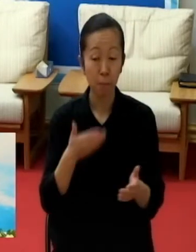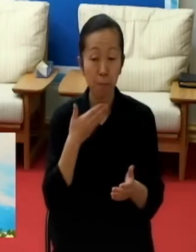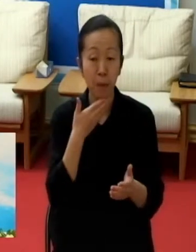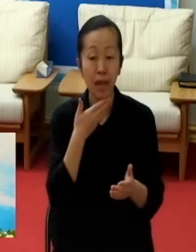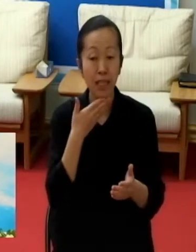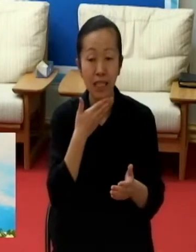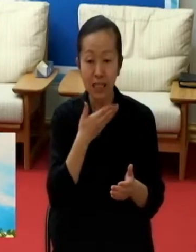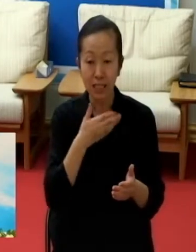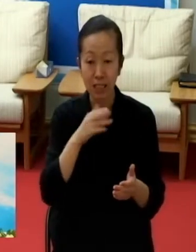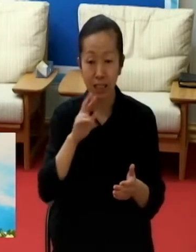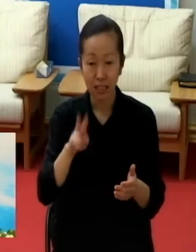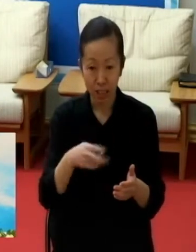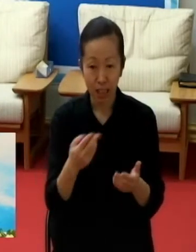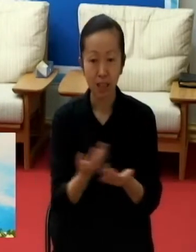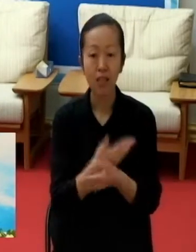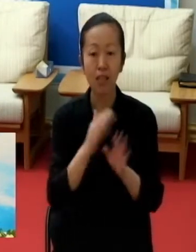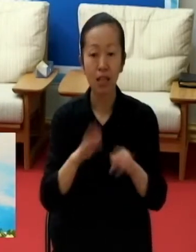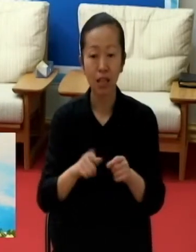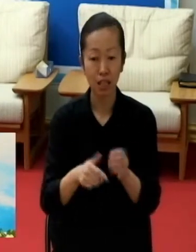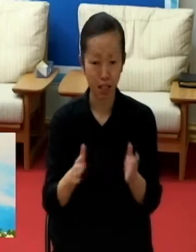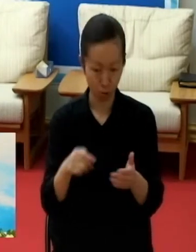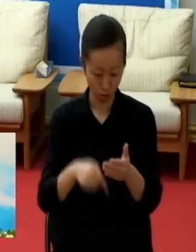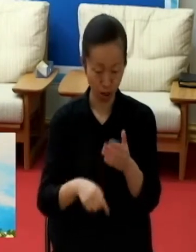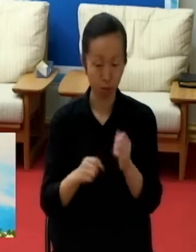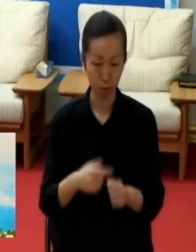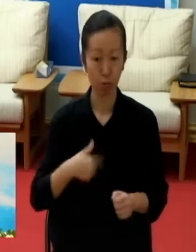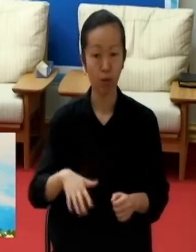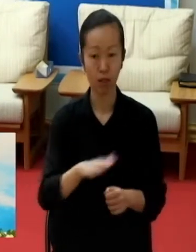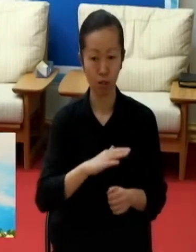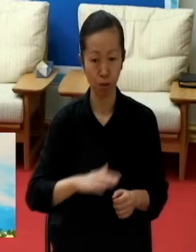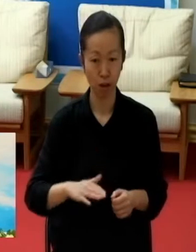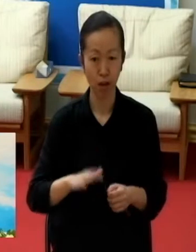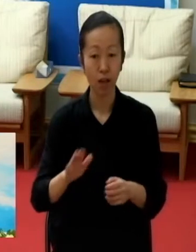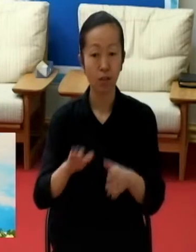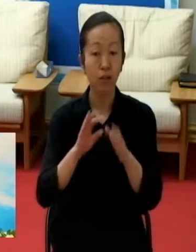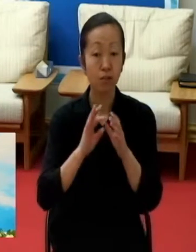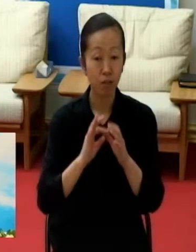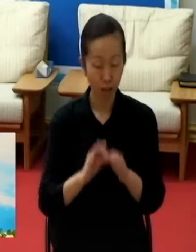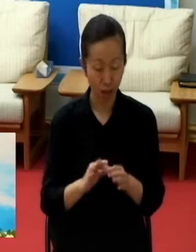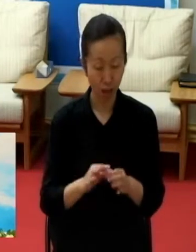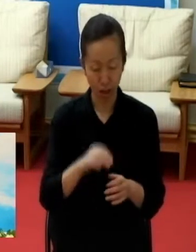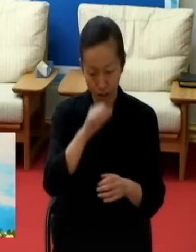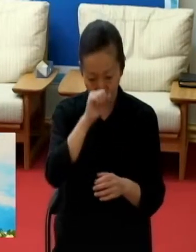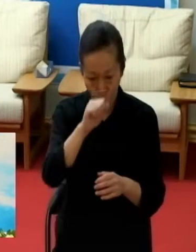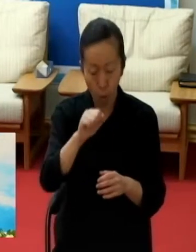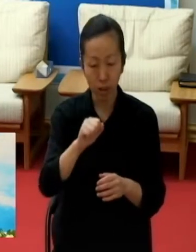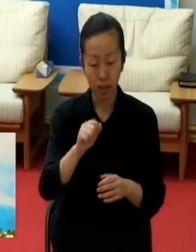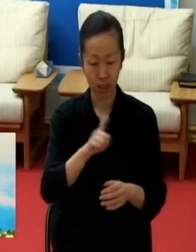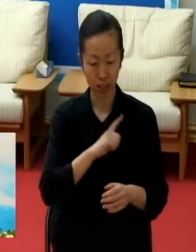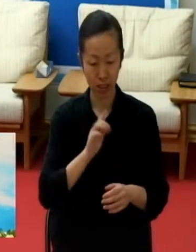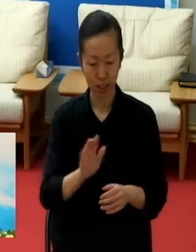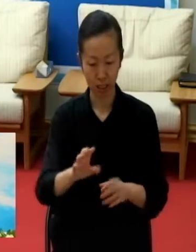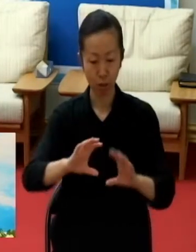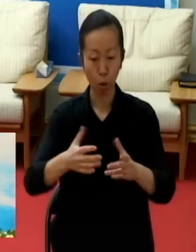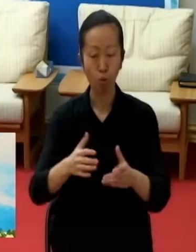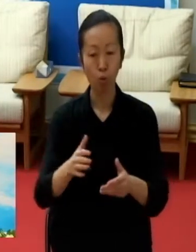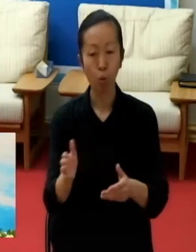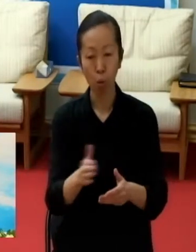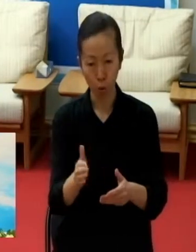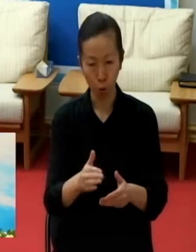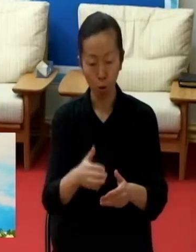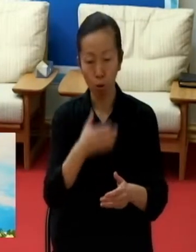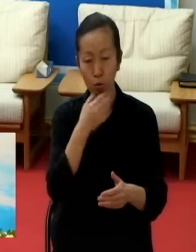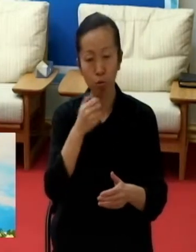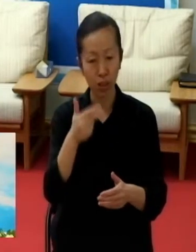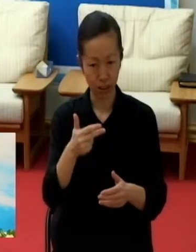그래서 잘 사는 나라일수록 복지 정책이 높아지잖아요. ですから良い先進国ほど福祉